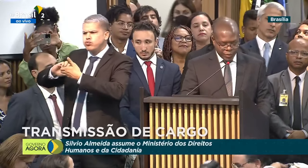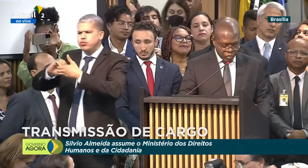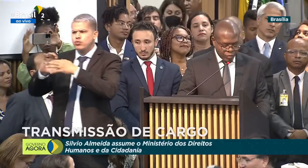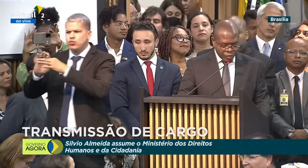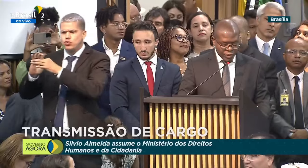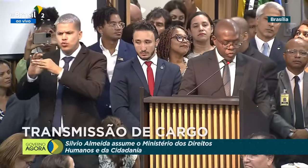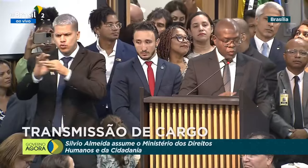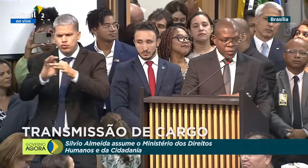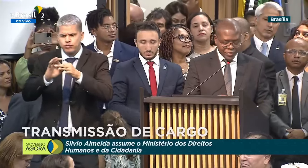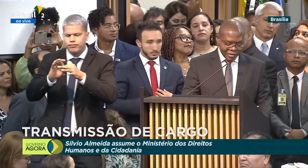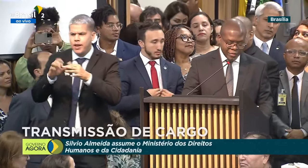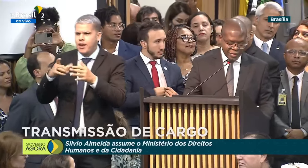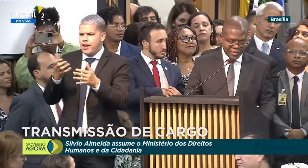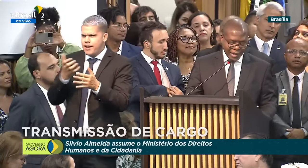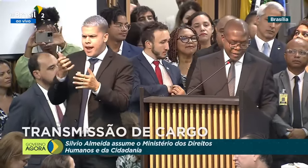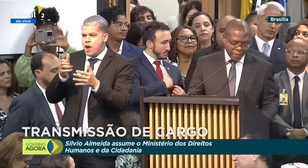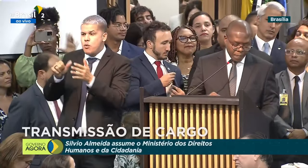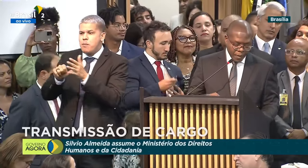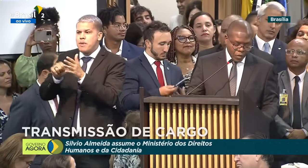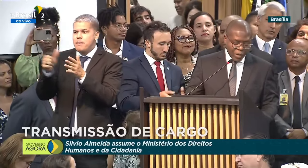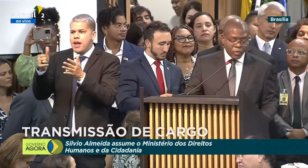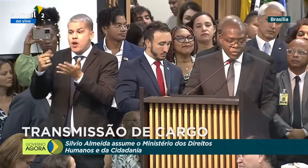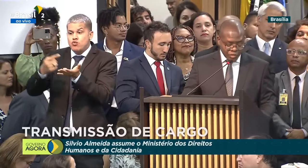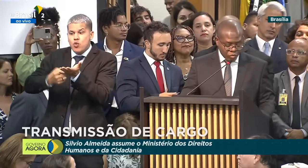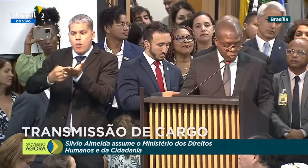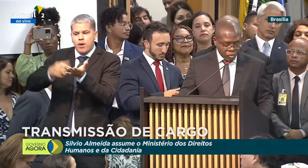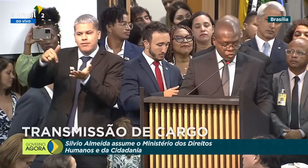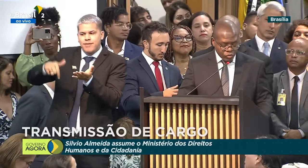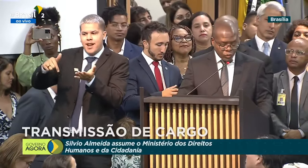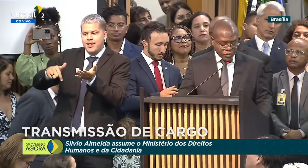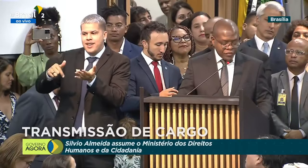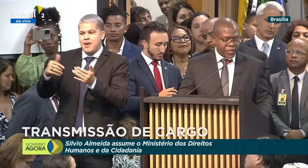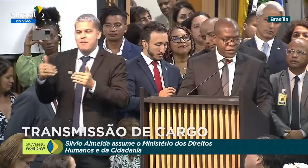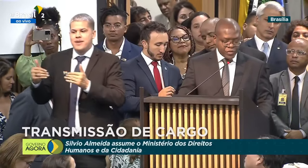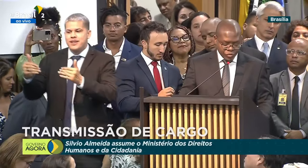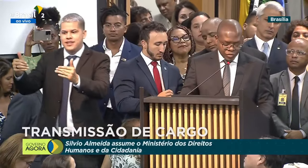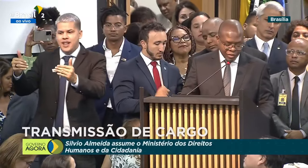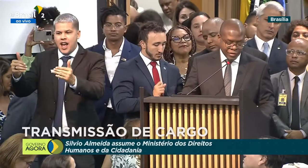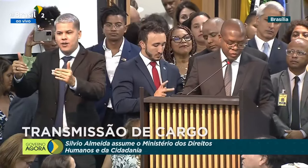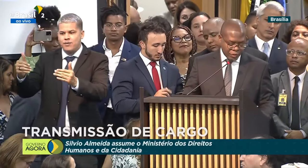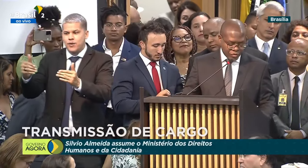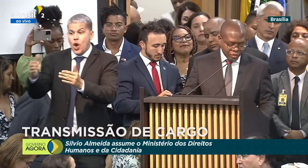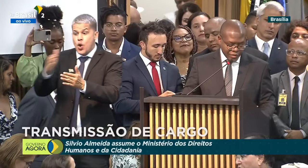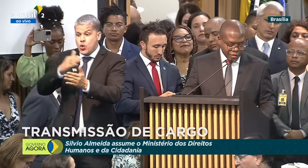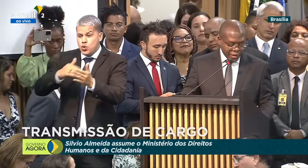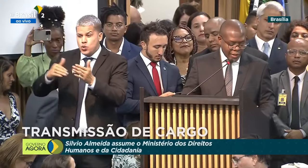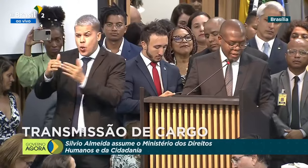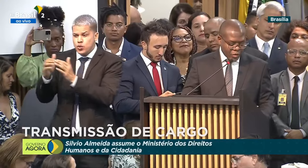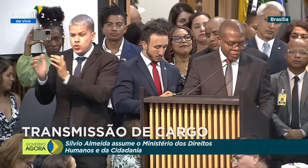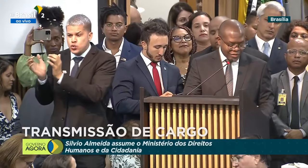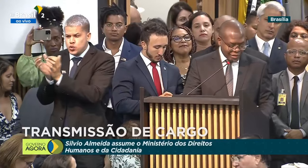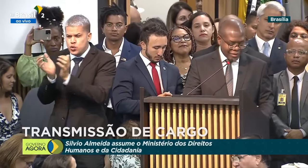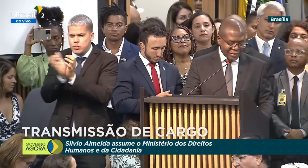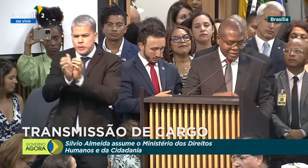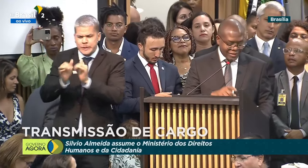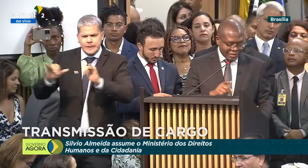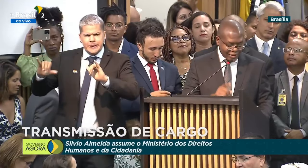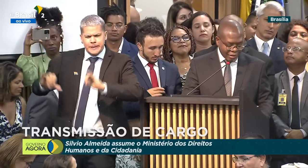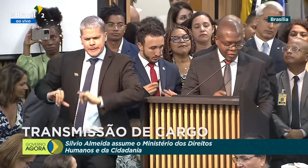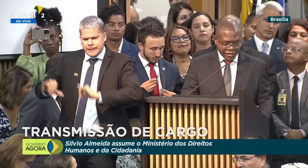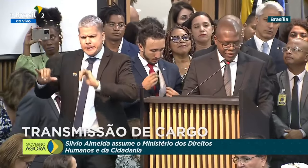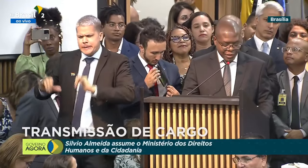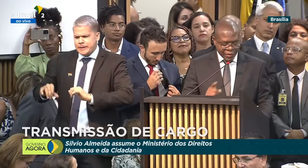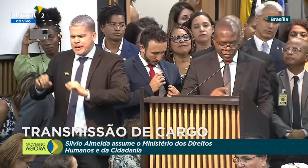estabelecer aqui em primeiro compromisso compromisso desse ministério com a luta de todos os grupos e vítimas de justiça e opressões que não obstante